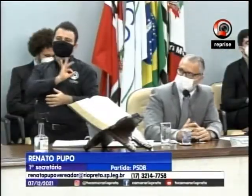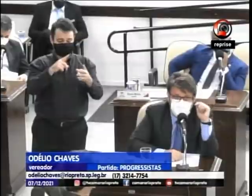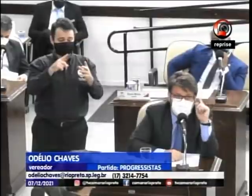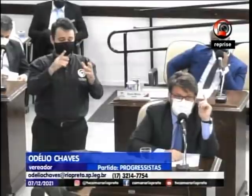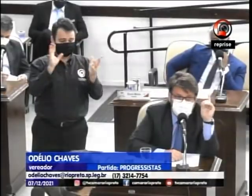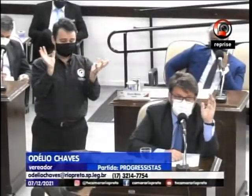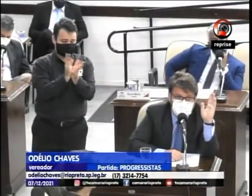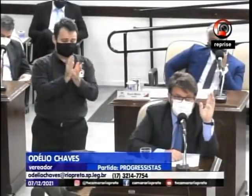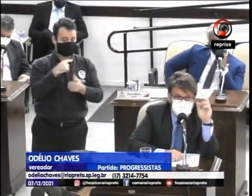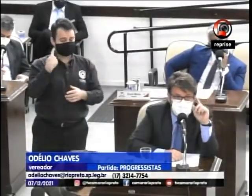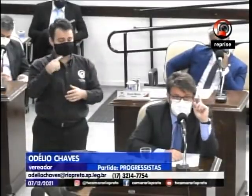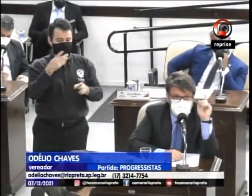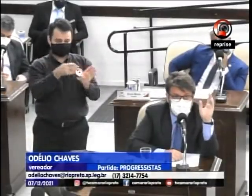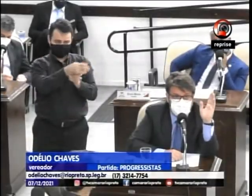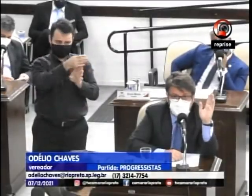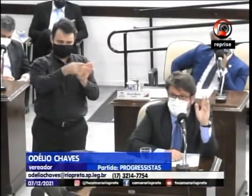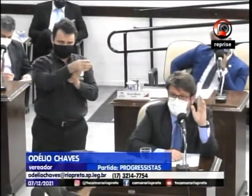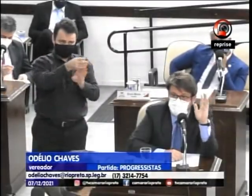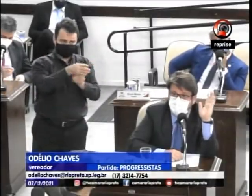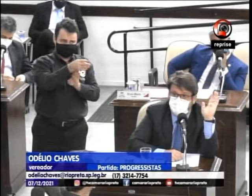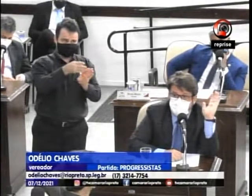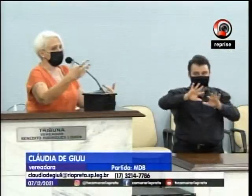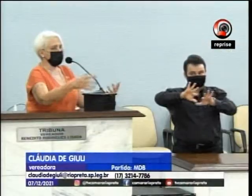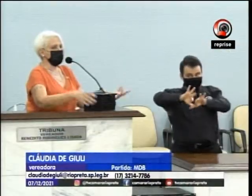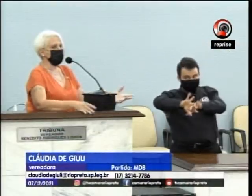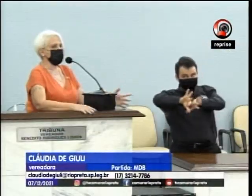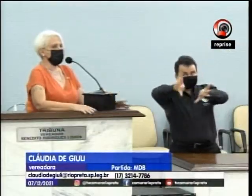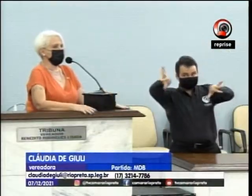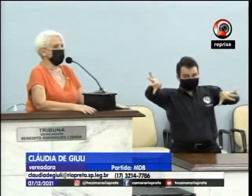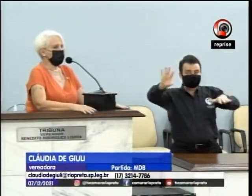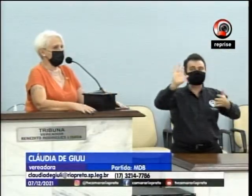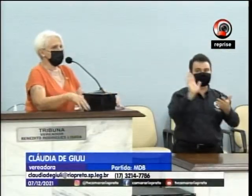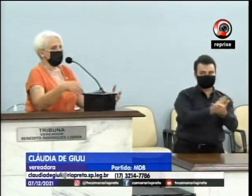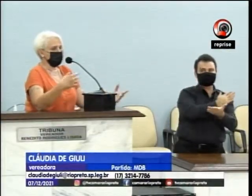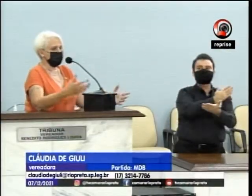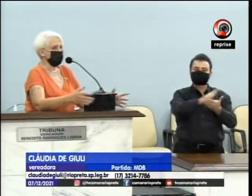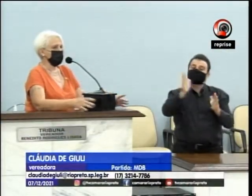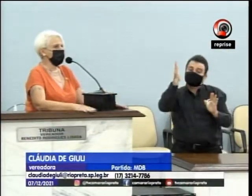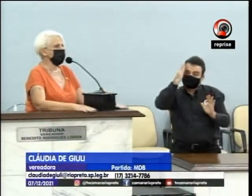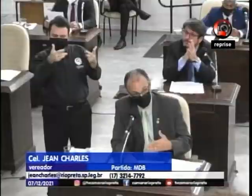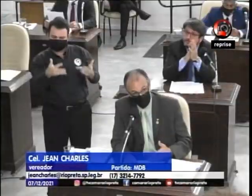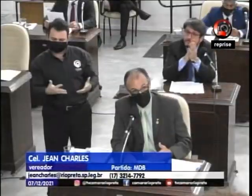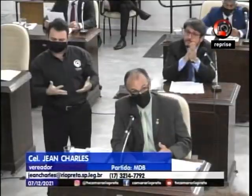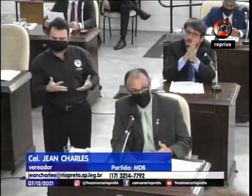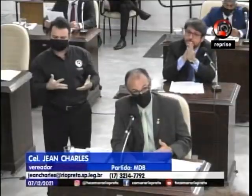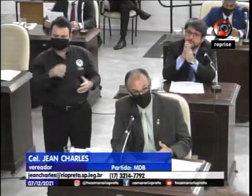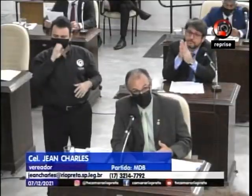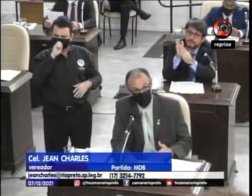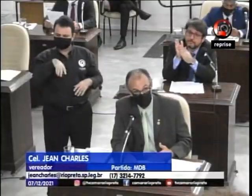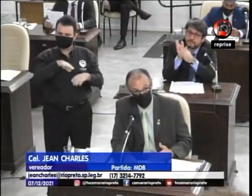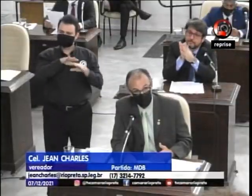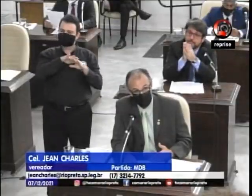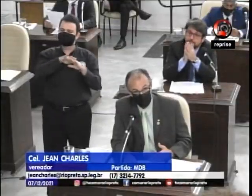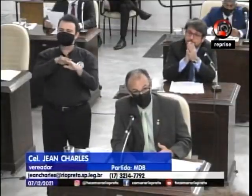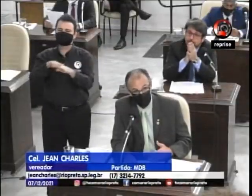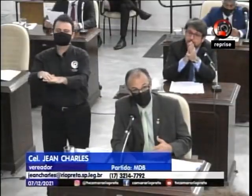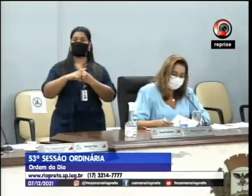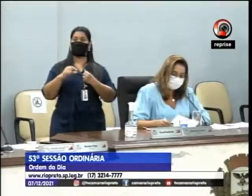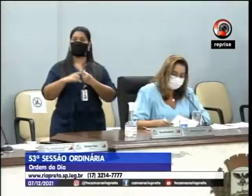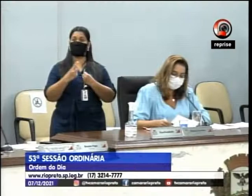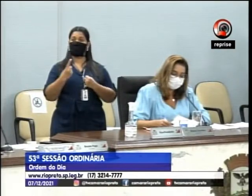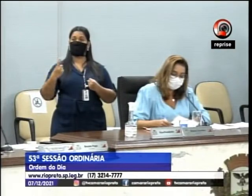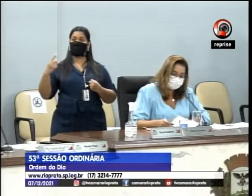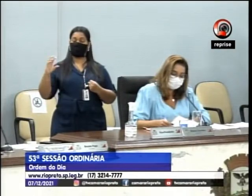discutidos, votados e aprovados. Já os projetos de lei complementar foram 36 apresentados